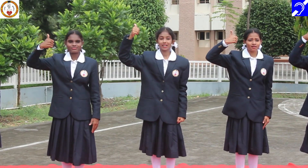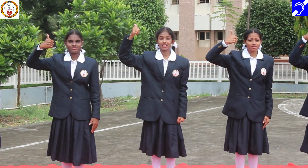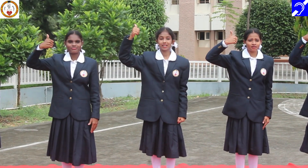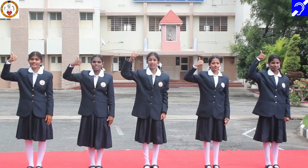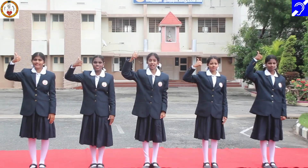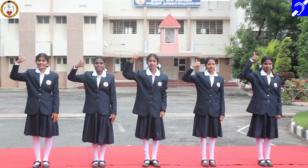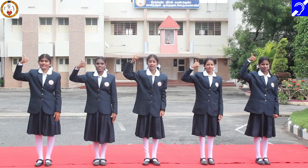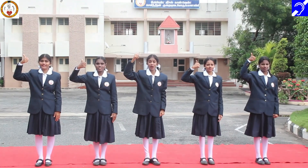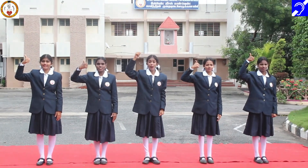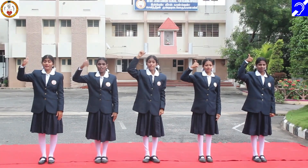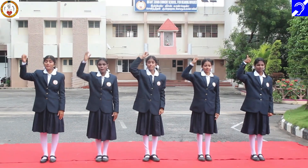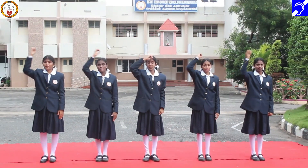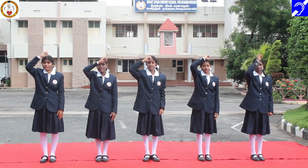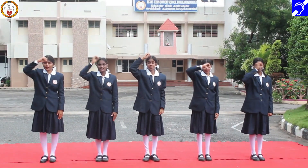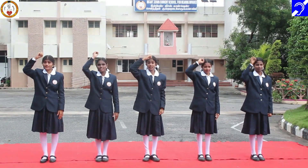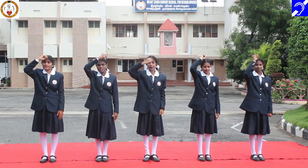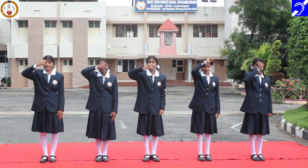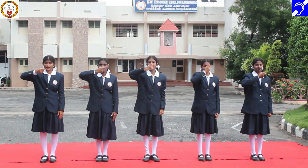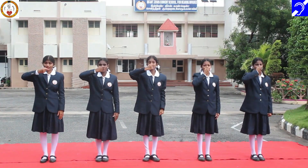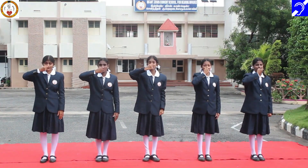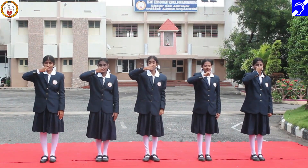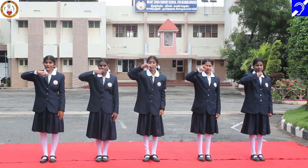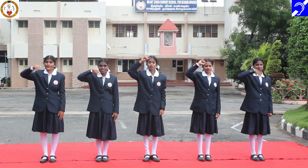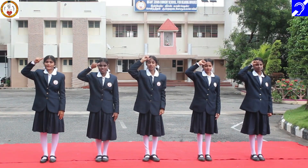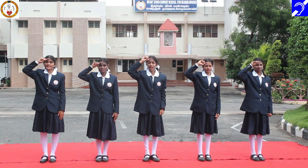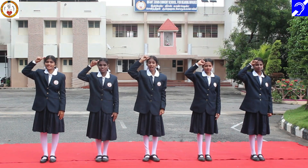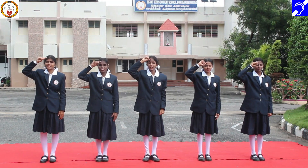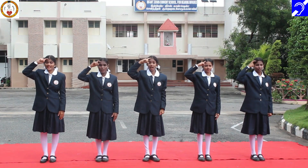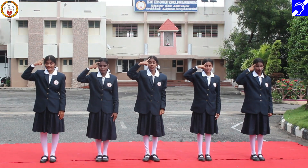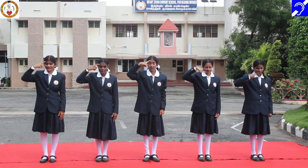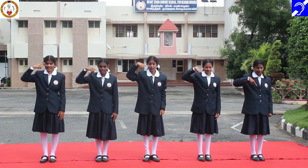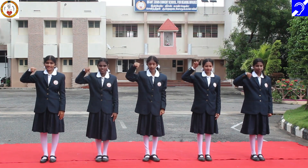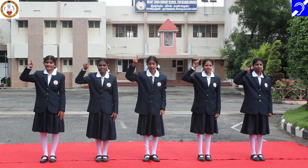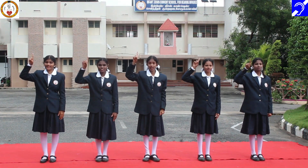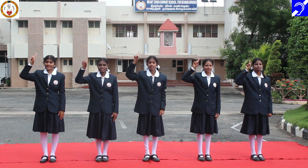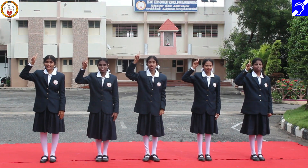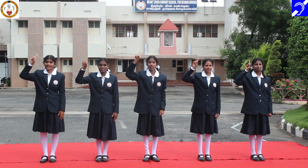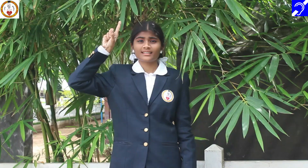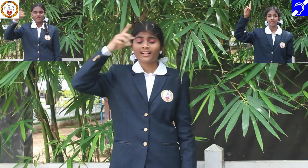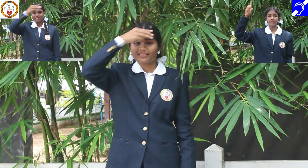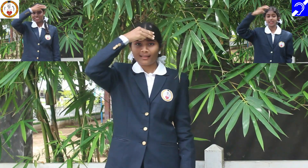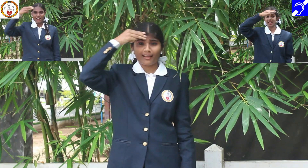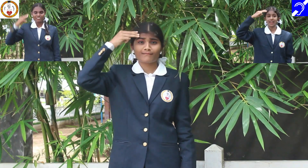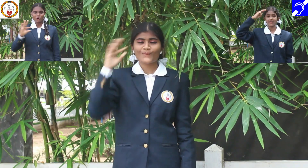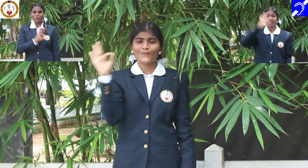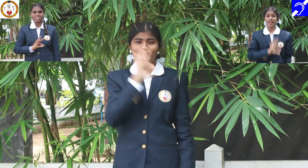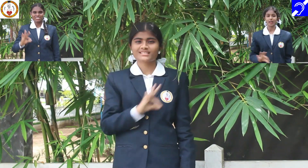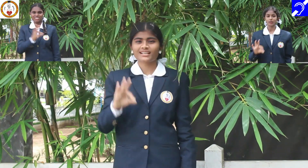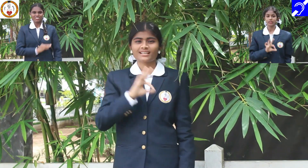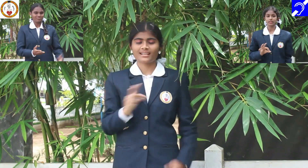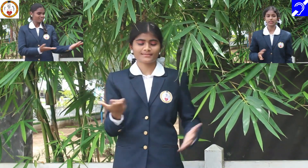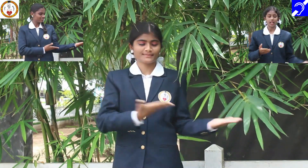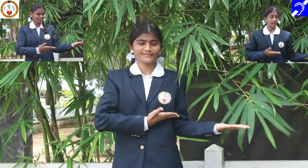विधाता पंजाब सिंध गुजरात मराथा दाविड